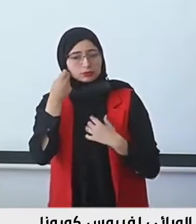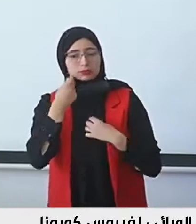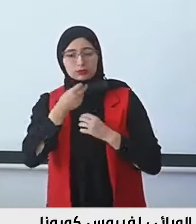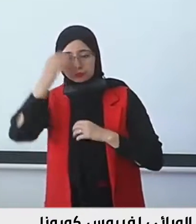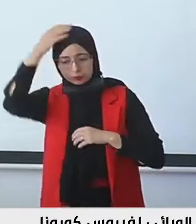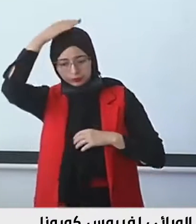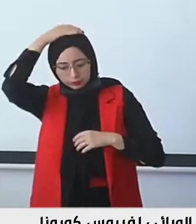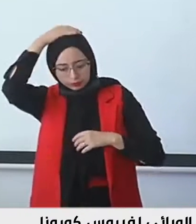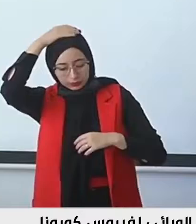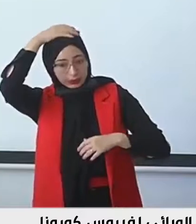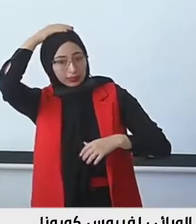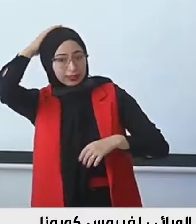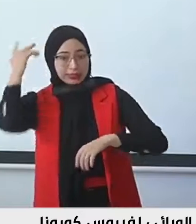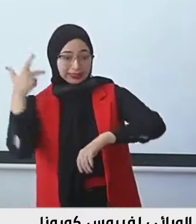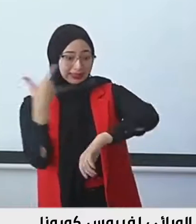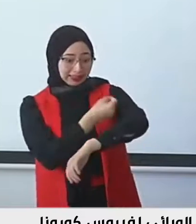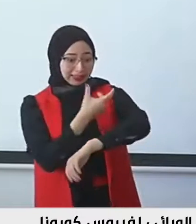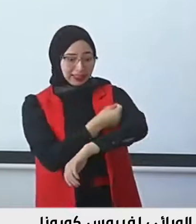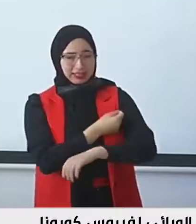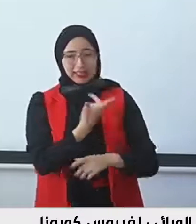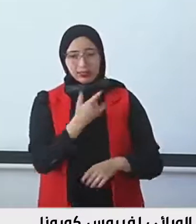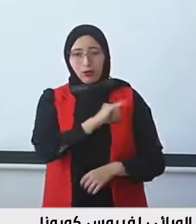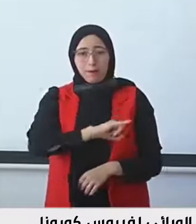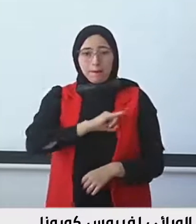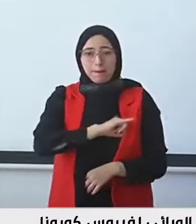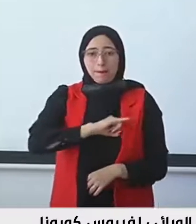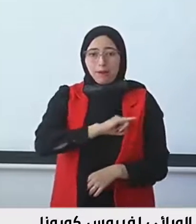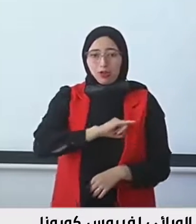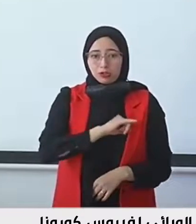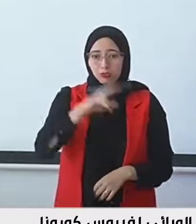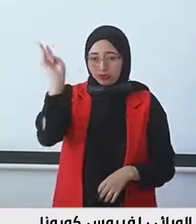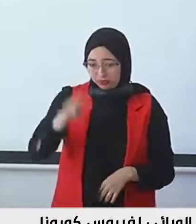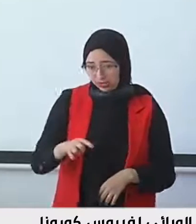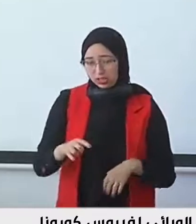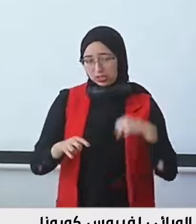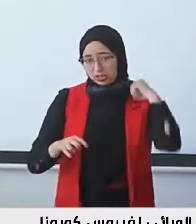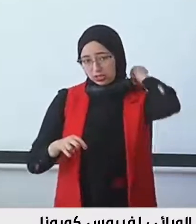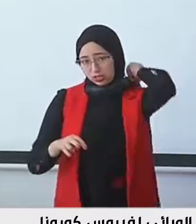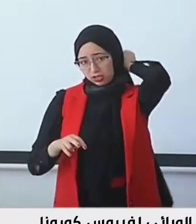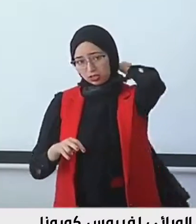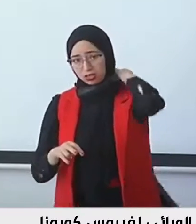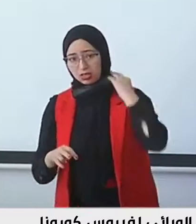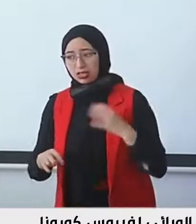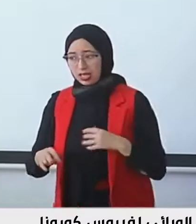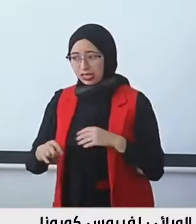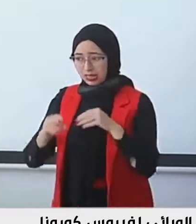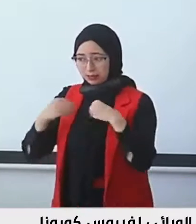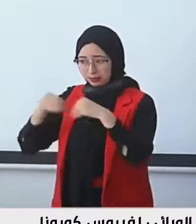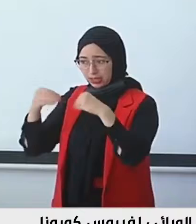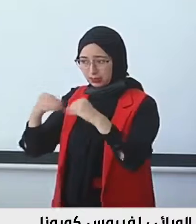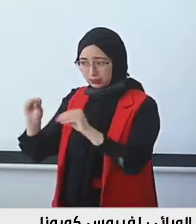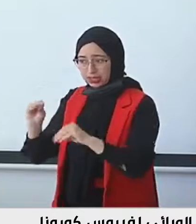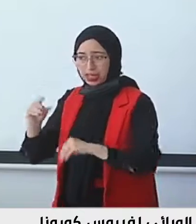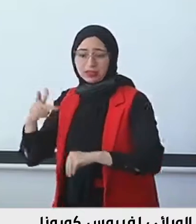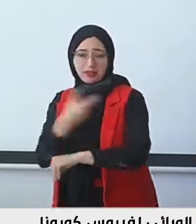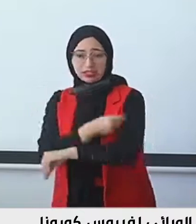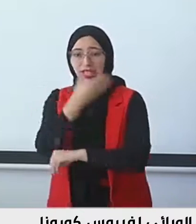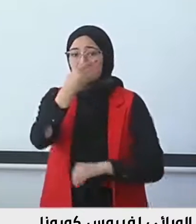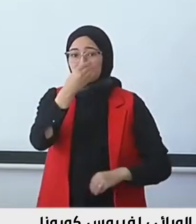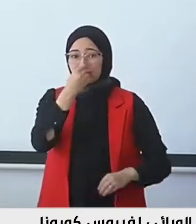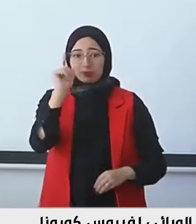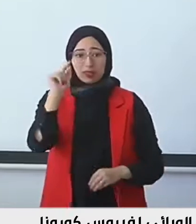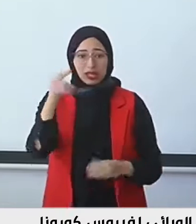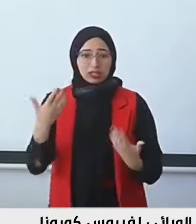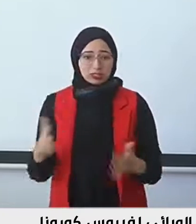بالنسبة للتلقيح احنا للأسف السوق بتاع التلقيح مثل المارشي بتاع الفاكسان دو غريب هو